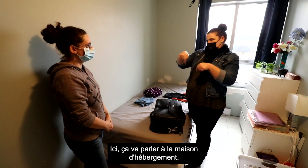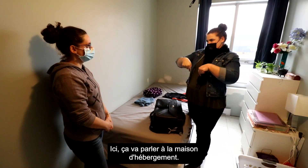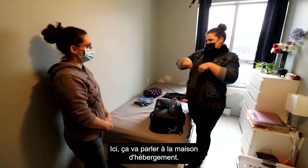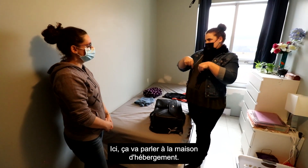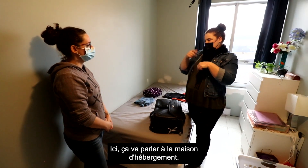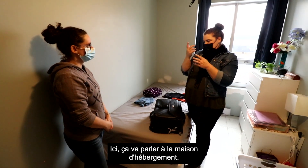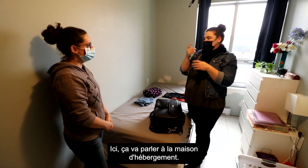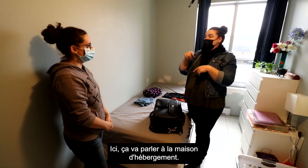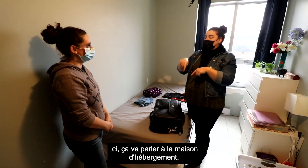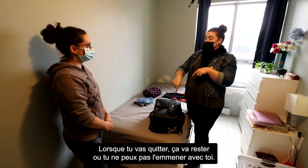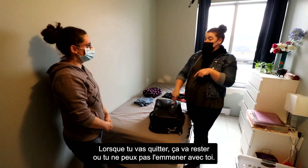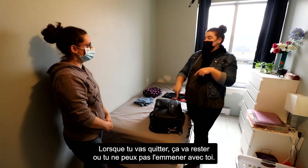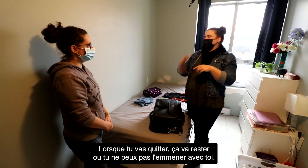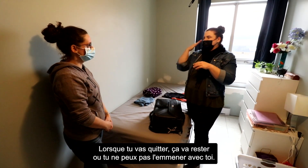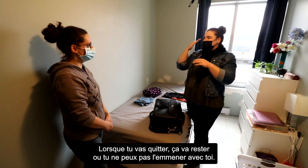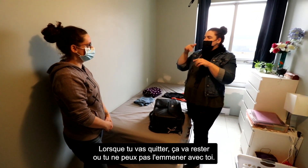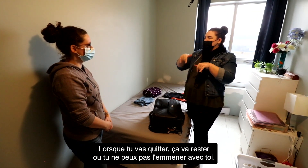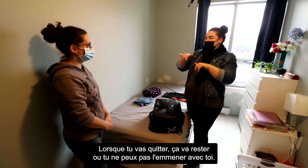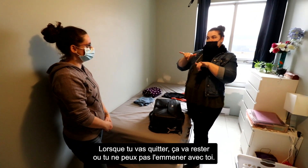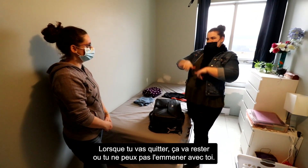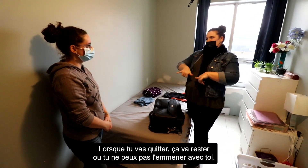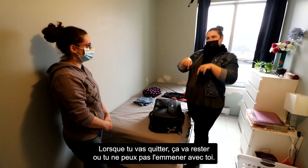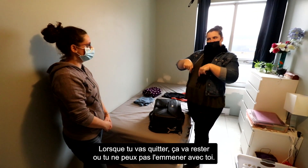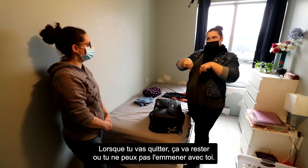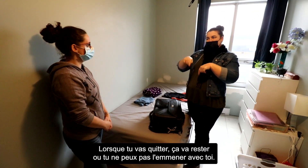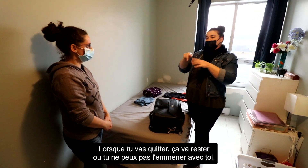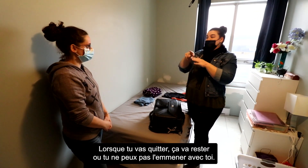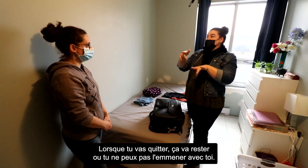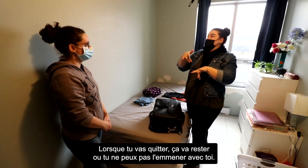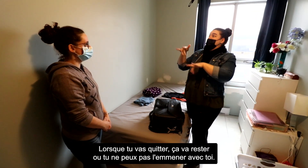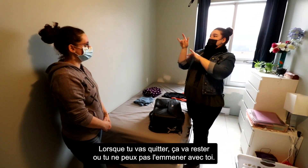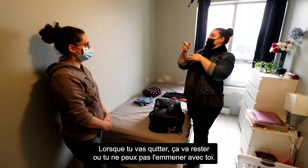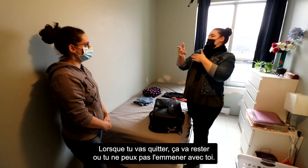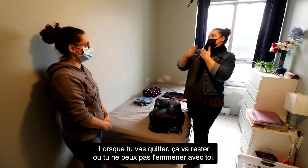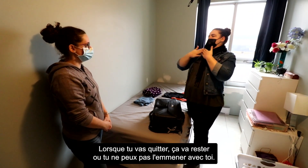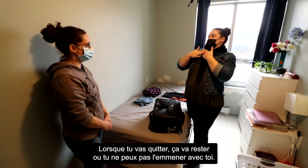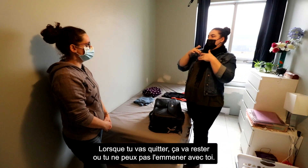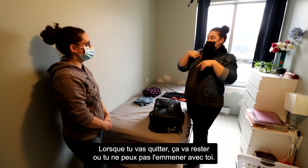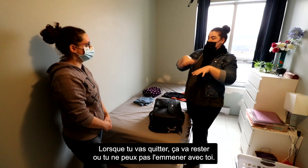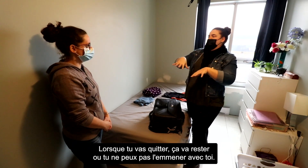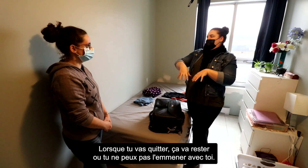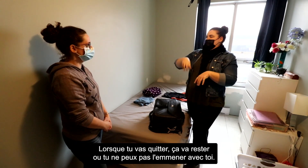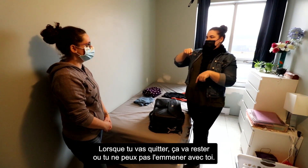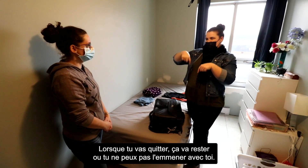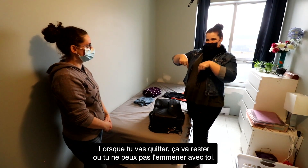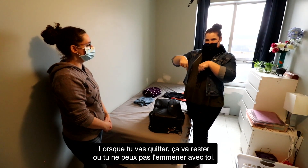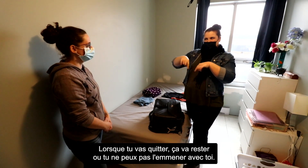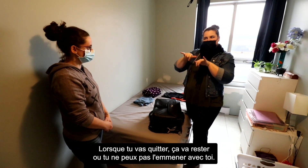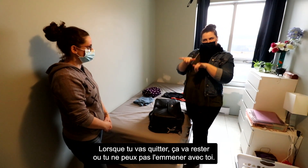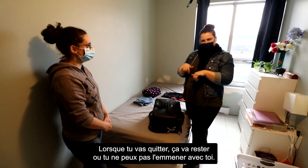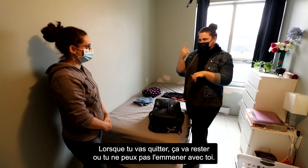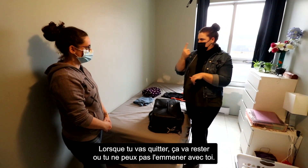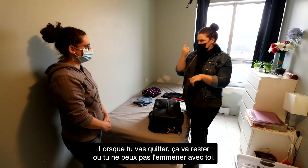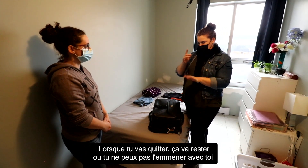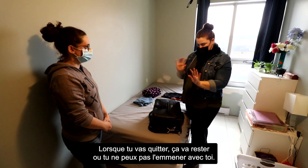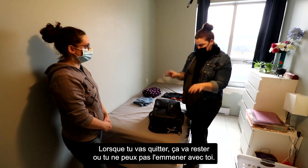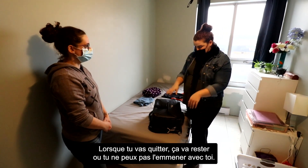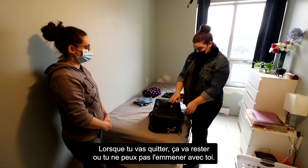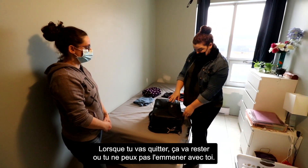ici. Ça appartient à la maison d'hébergement. Lorsque tu vas quitter, ça va rester ici. Tu ne peux pas l'emmener avec toi. Alors,